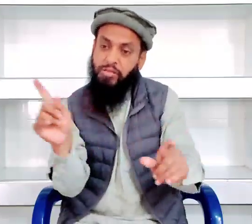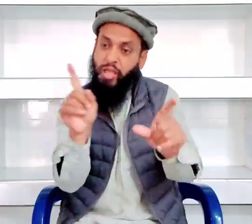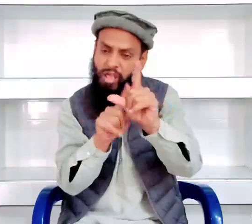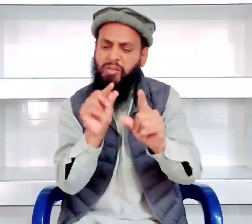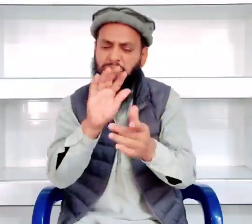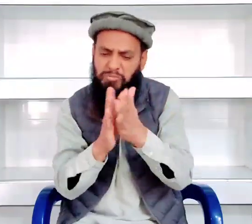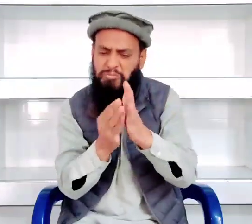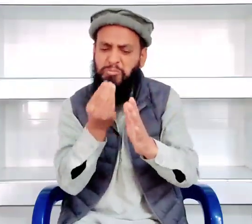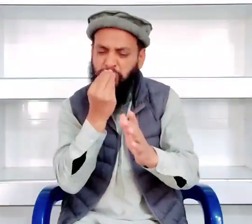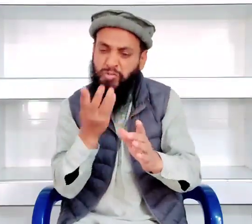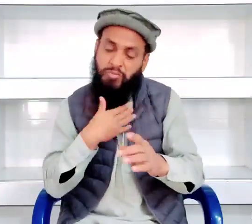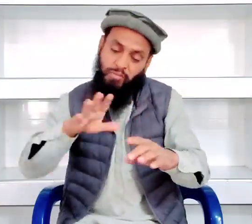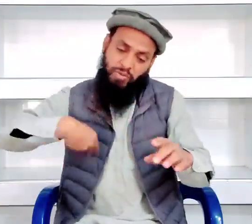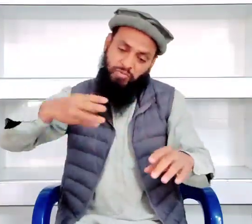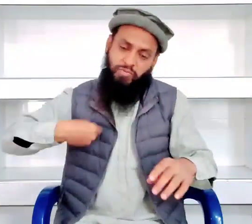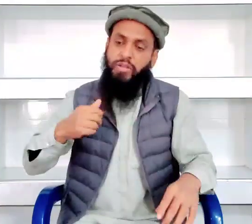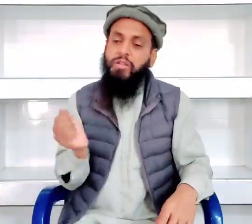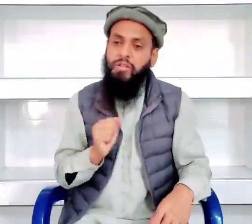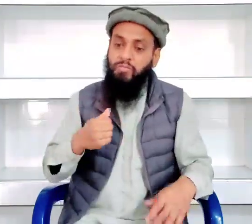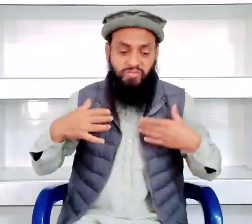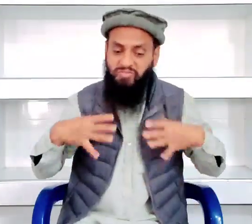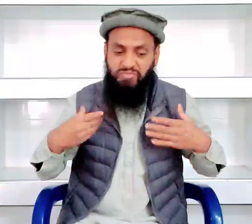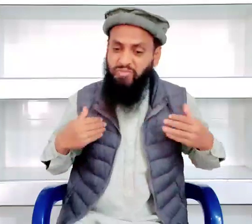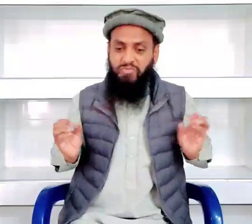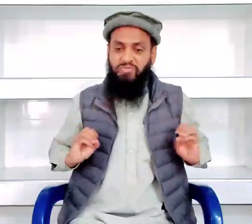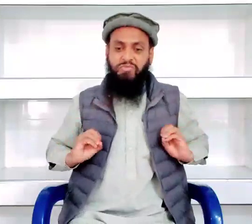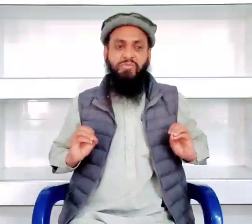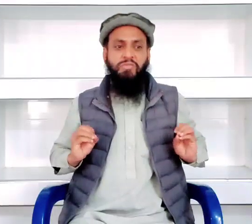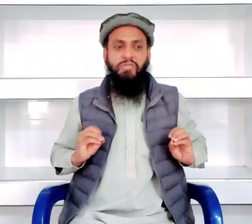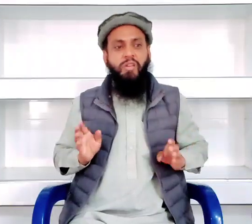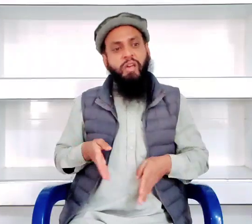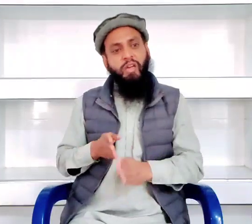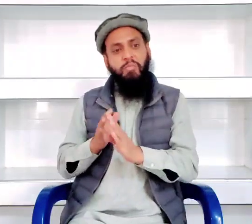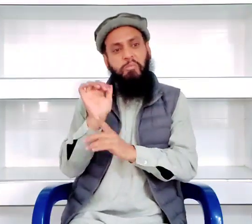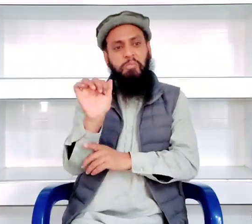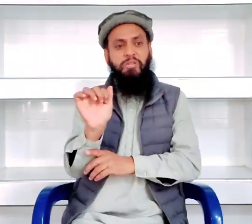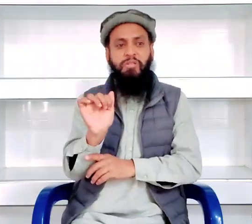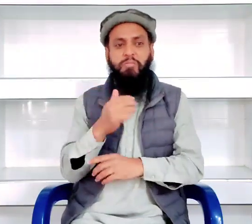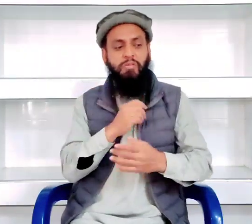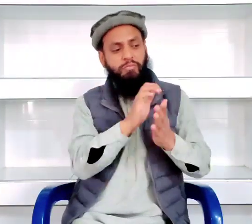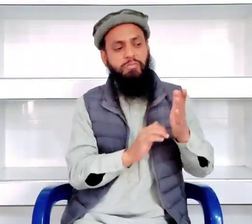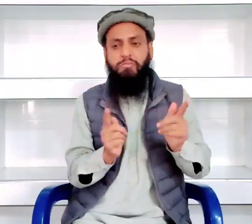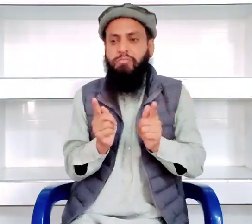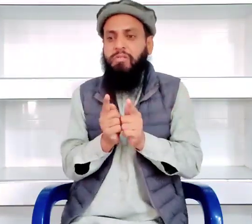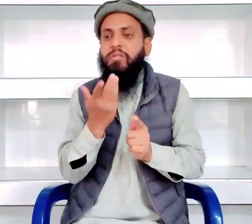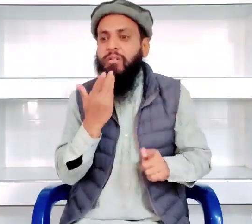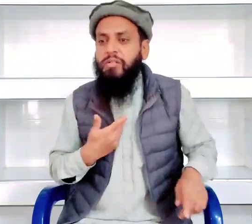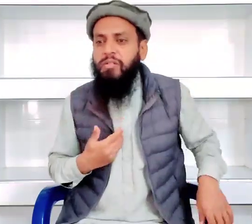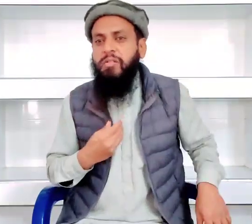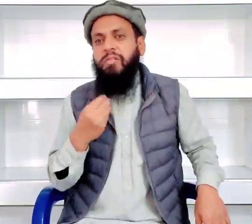اندر نقصان ہے دھوکھا ہے فراڈ ہے اس واسطے رسول اللہ صلی اللہ علیہ وسلم نے بے سنیا تو بھی منع